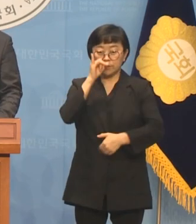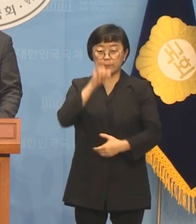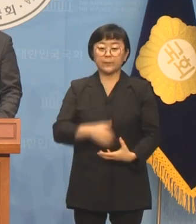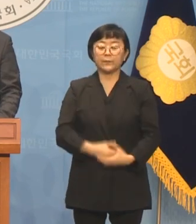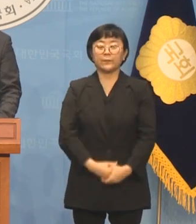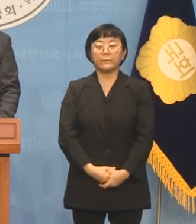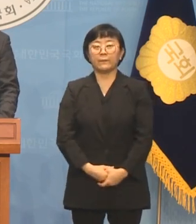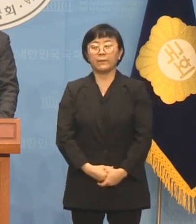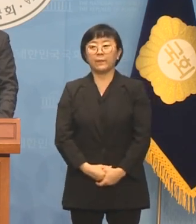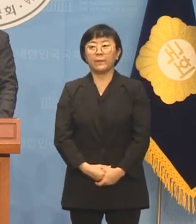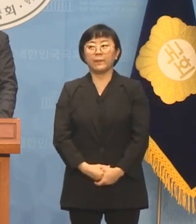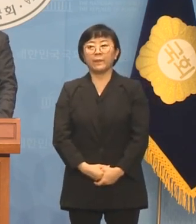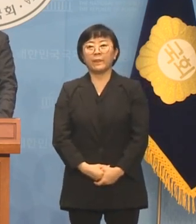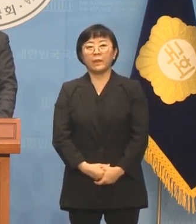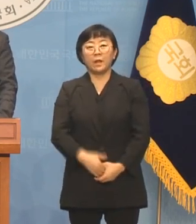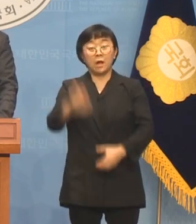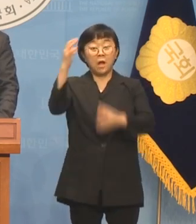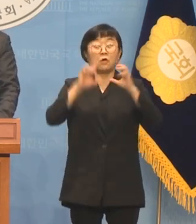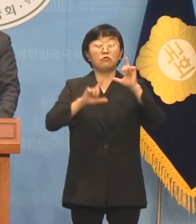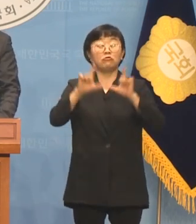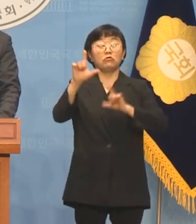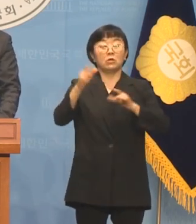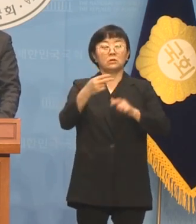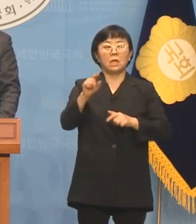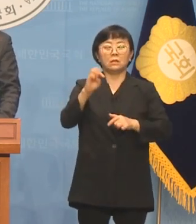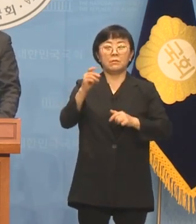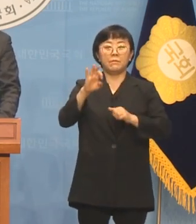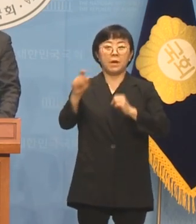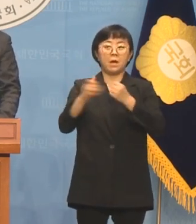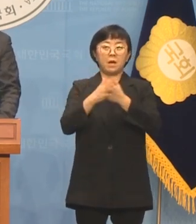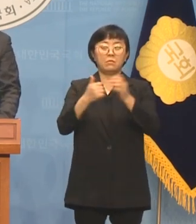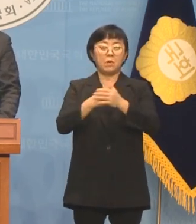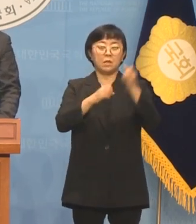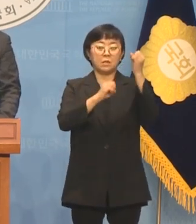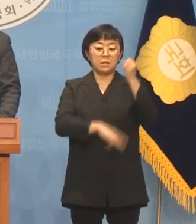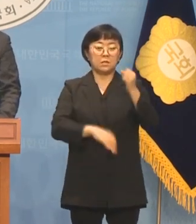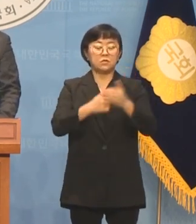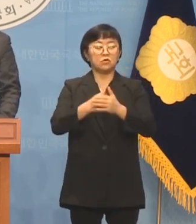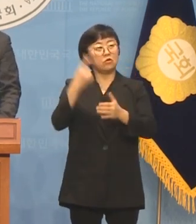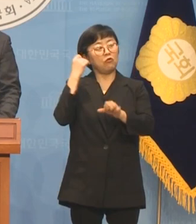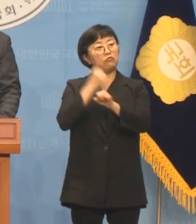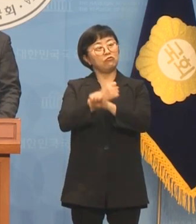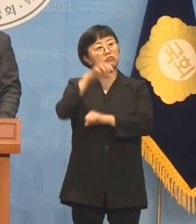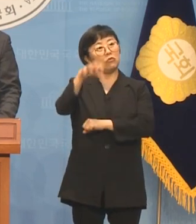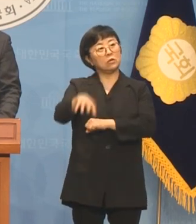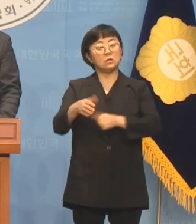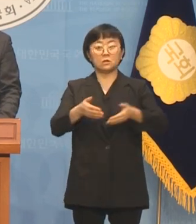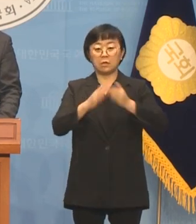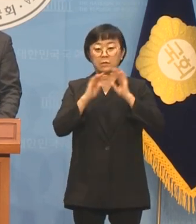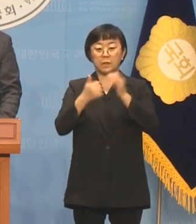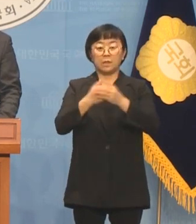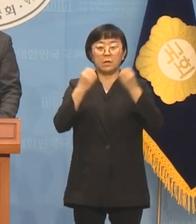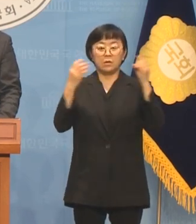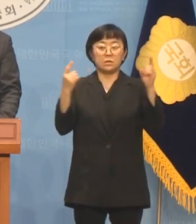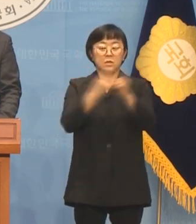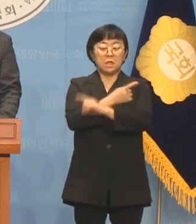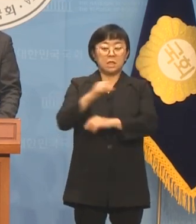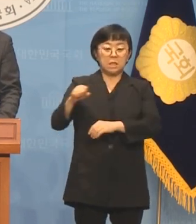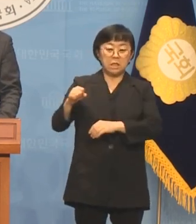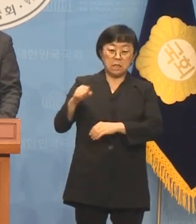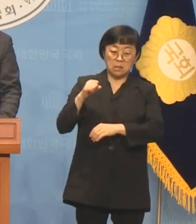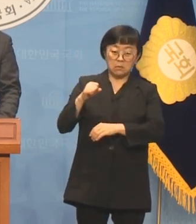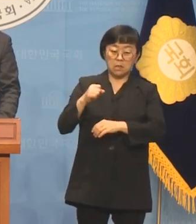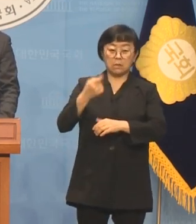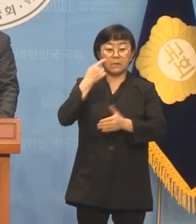만들겠습니다. 한국형 다르파인 기초 원천 연구원을 설립하여 혁신 성장 동력을